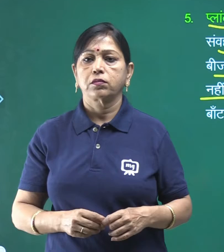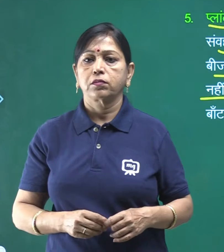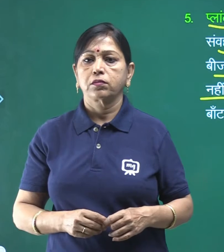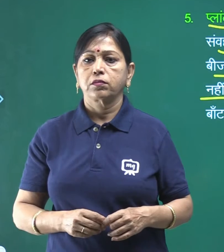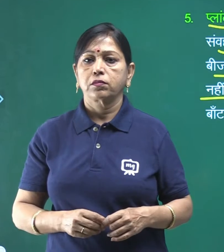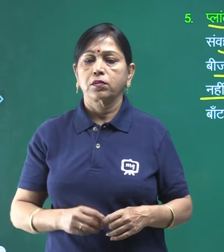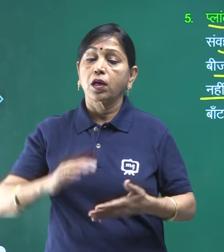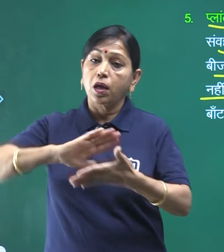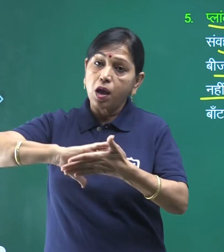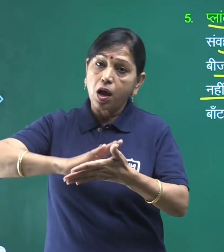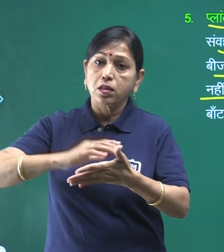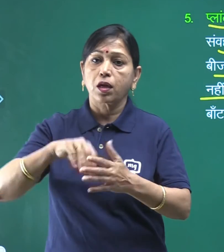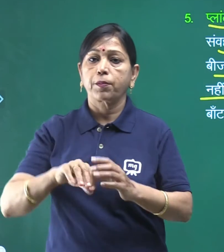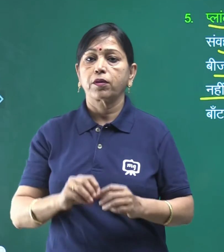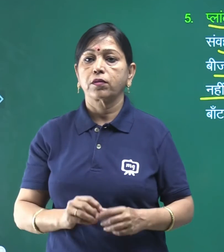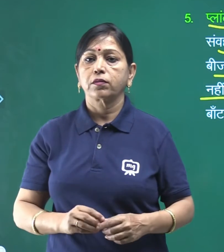के आधार पर